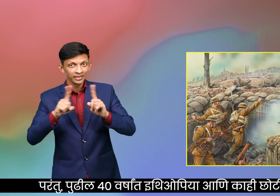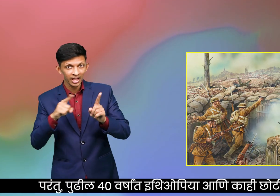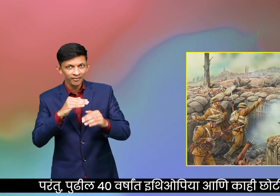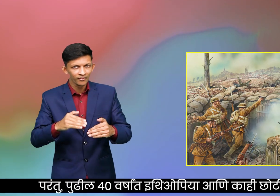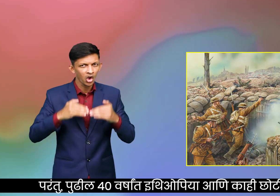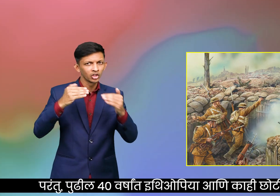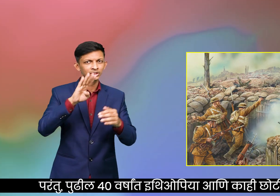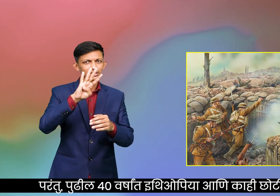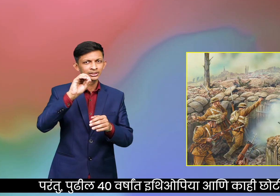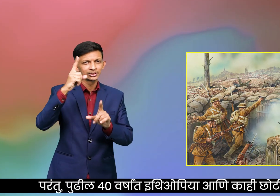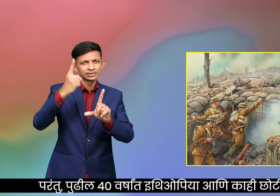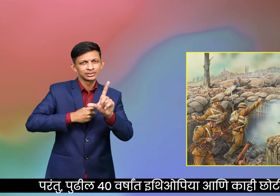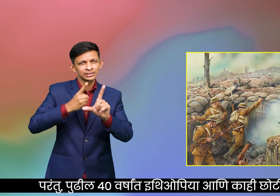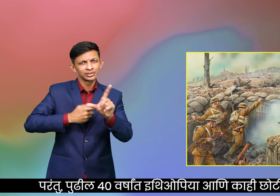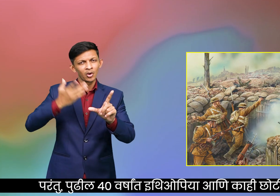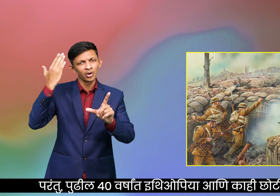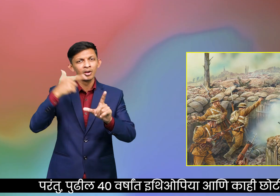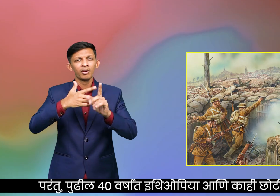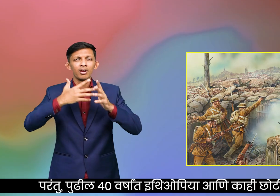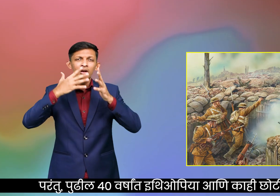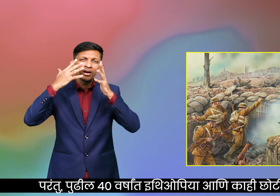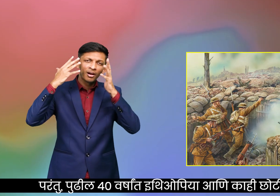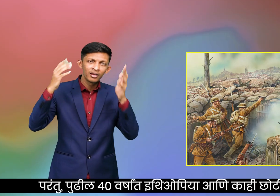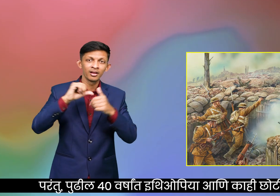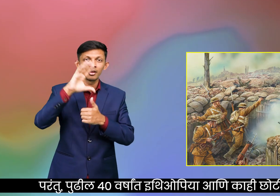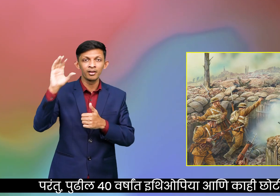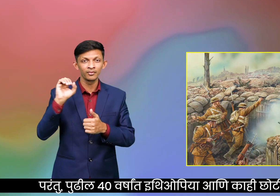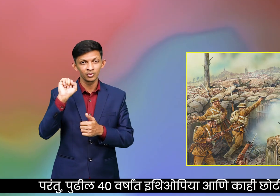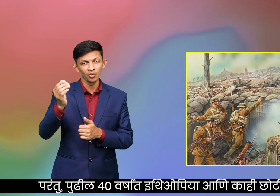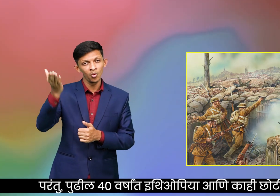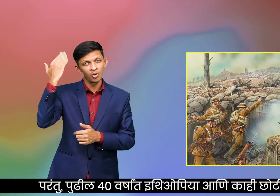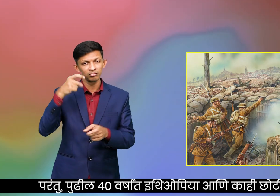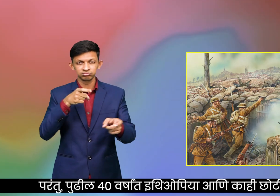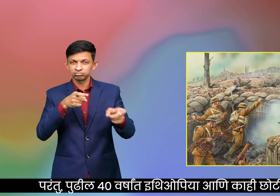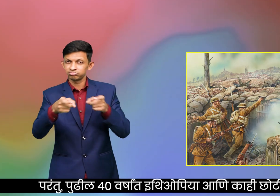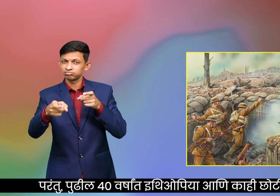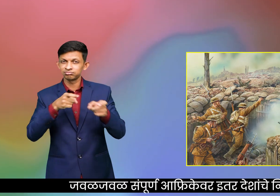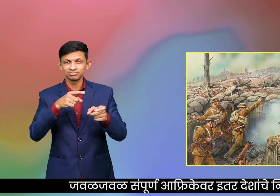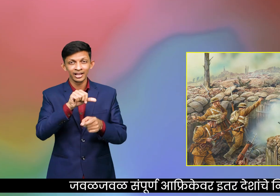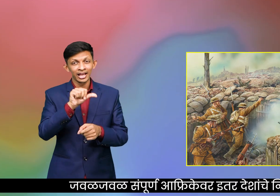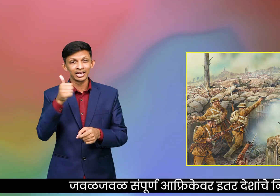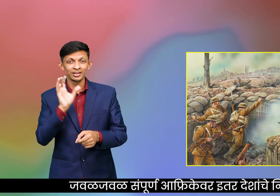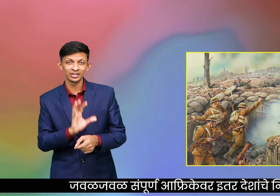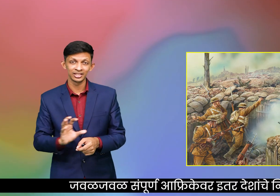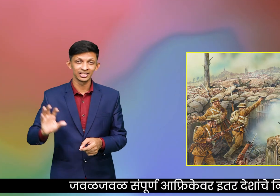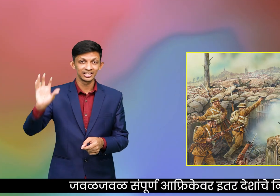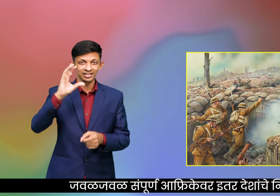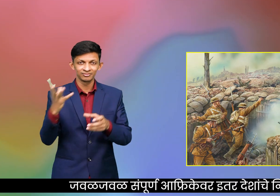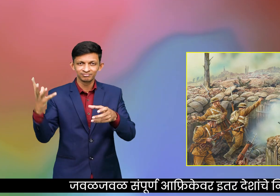परंतु पुढील 40 वर्षात इथिओपिया आणि काही छोटी ठिकाणे वगळता जवळजवळ संपूर्ण आफ्रिकेवर